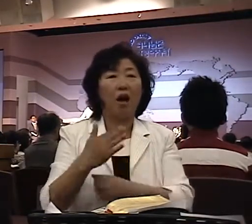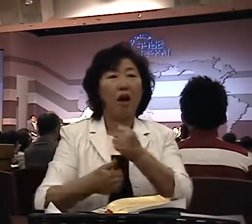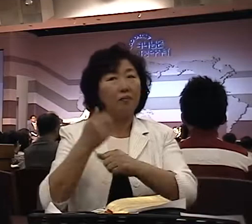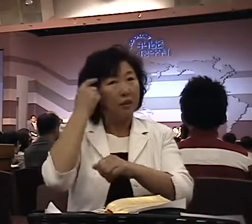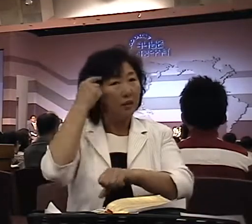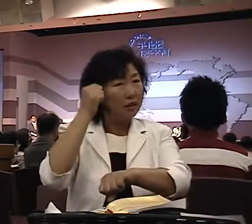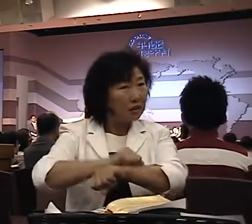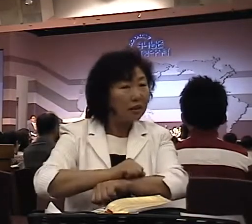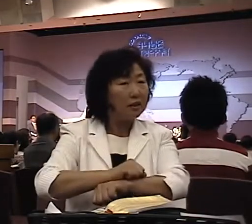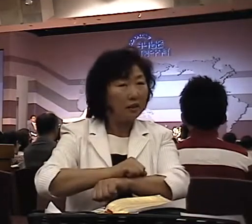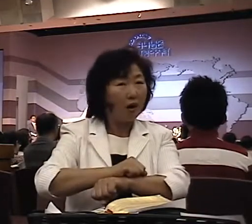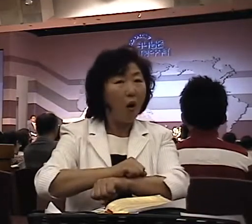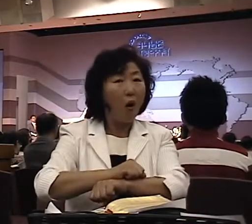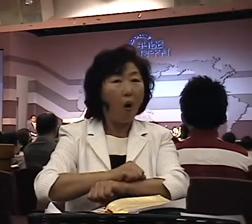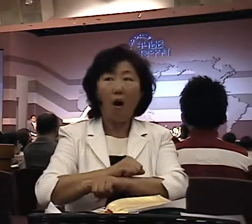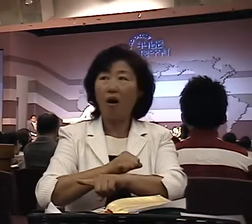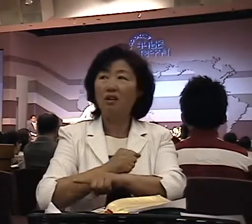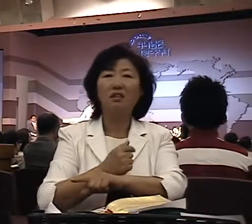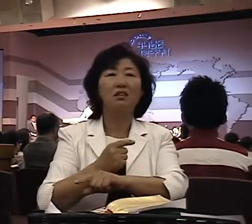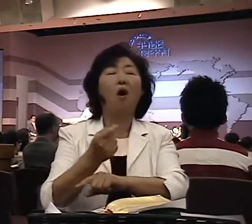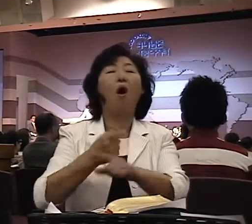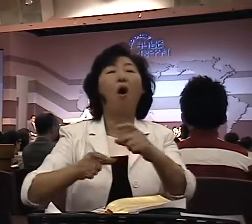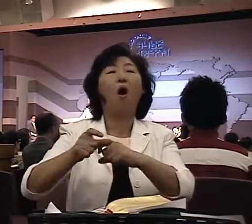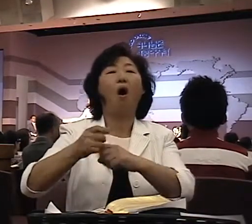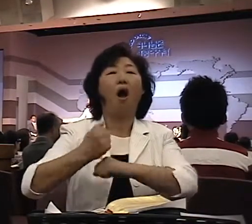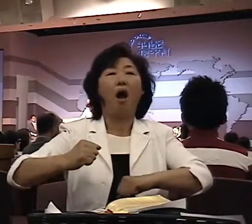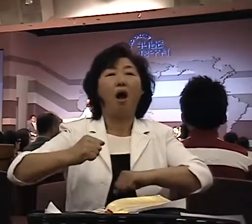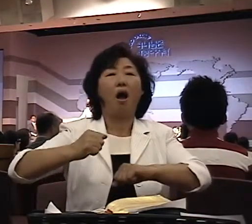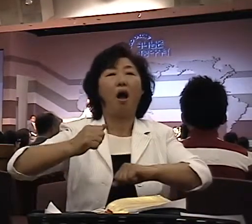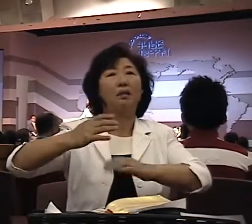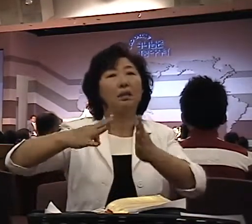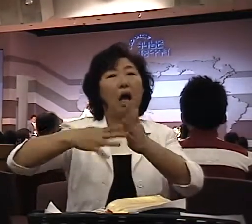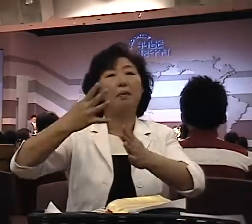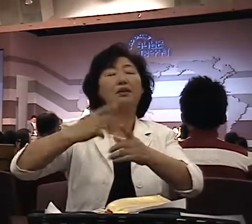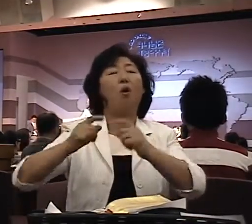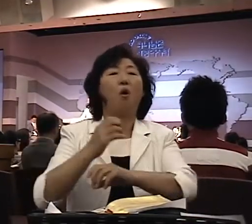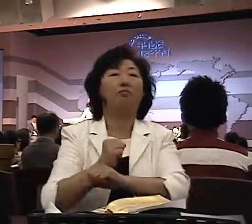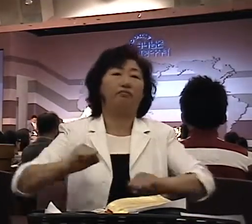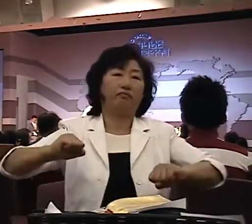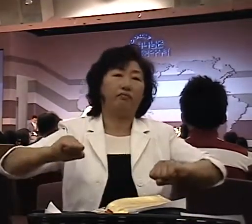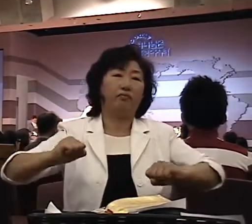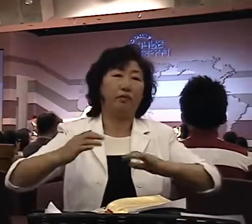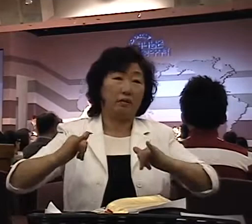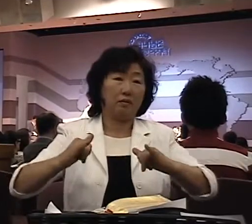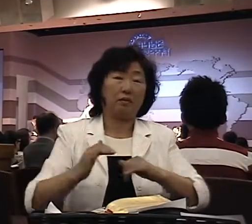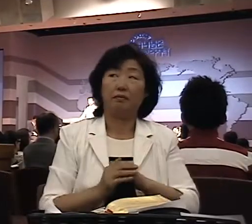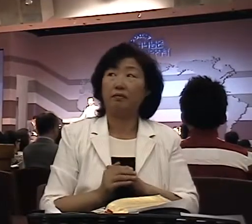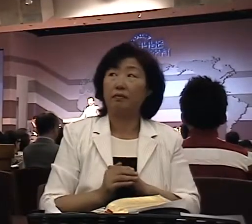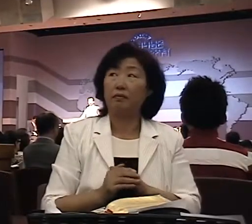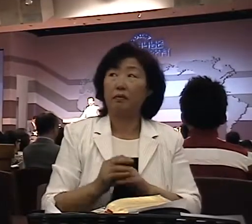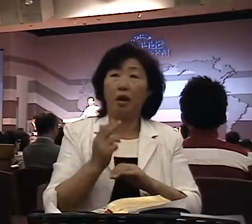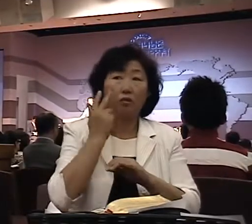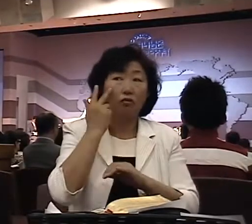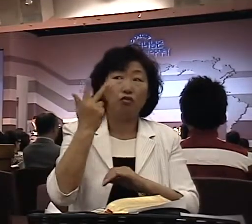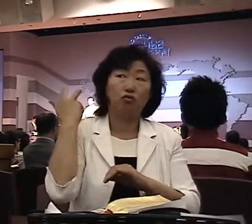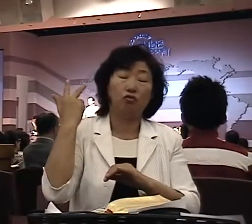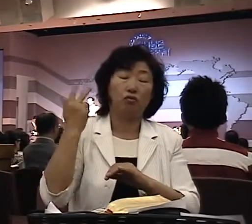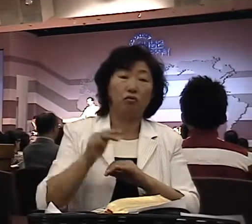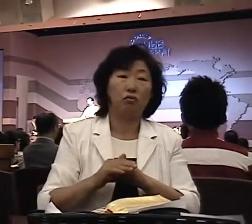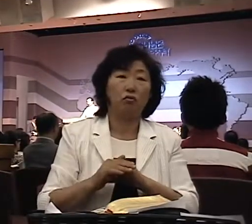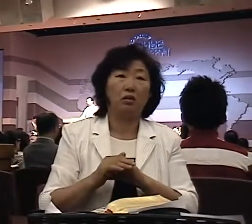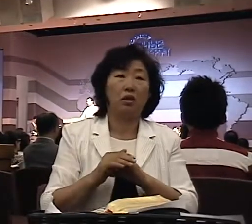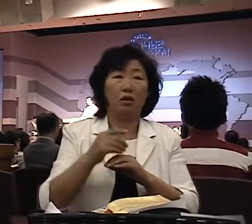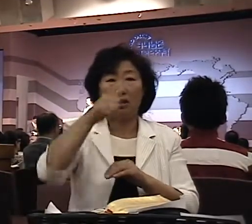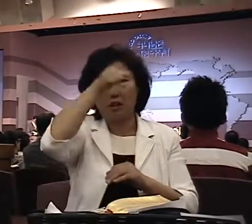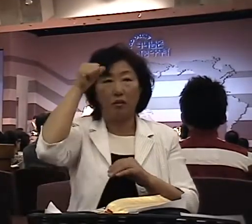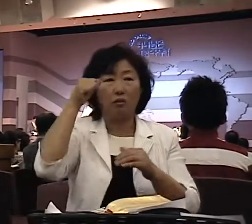뜻을 구하였고요. 그런 가운데 참 좋은 기회라 우리가 결의를 하게 되었고, 그리고 지난주 이